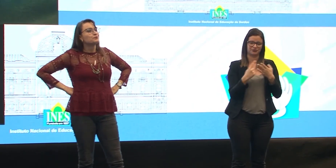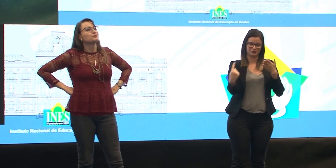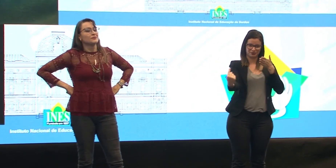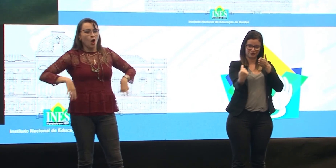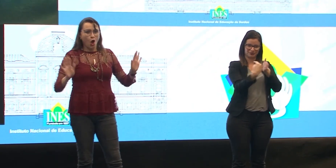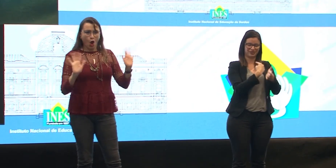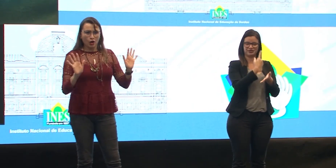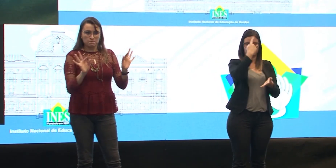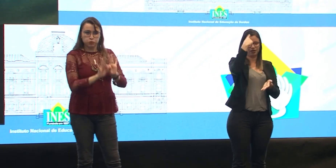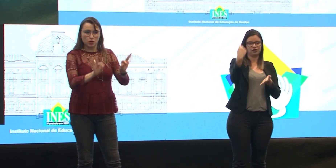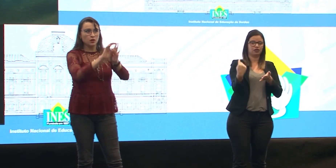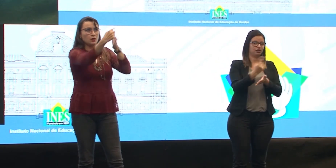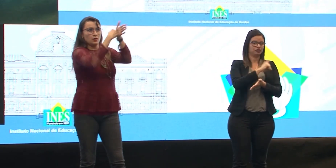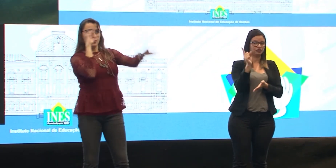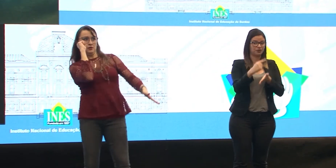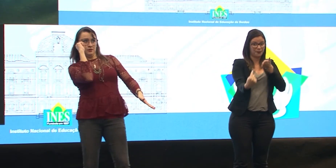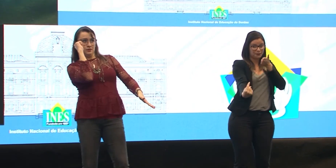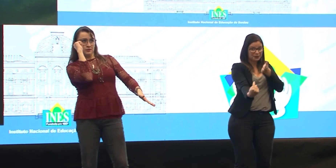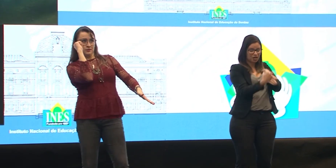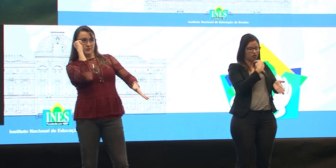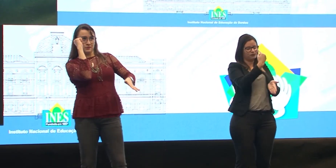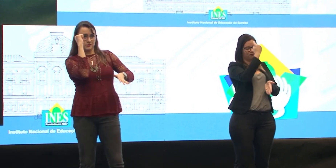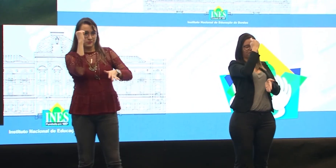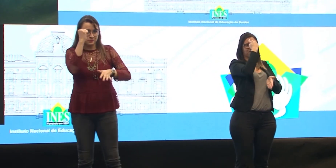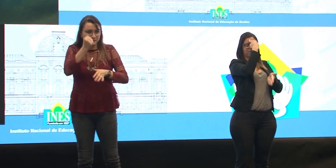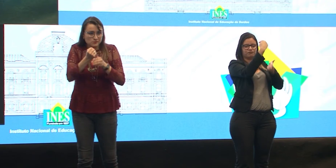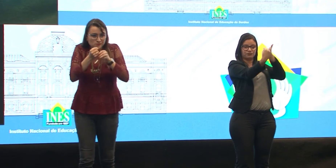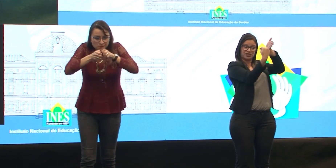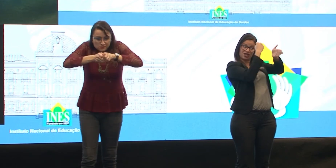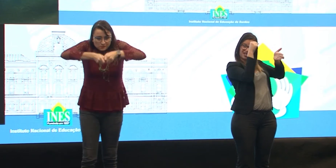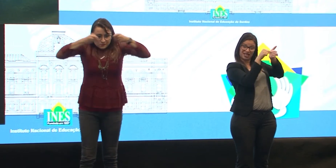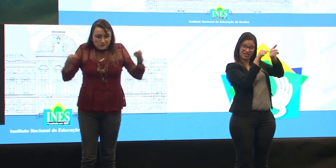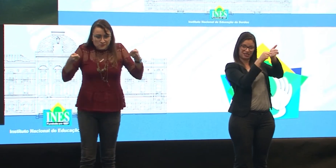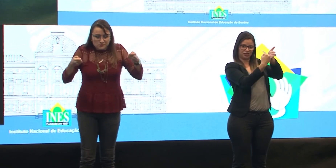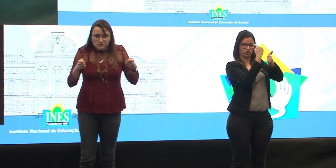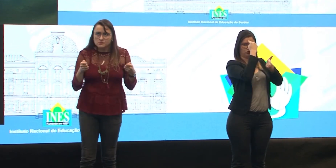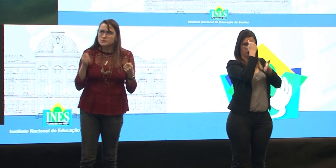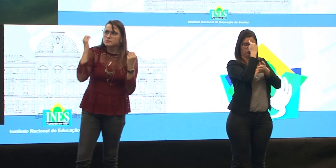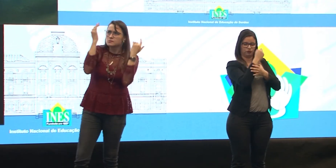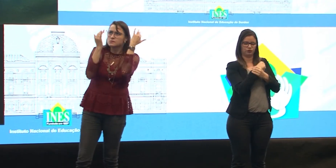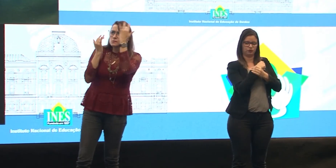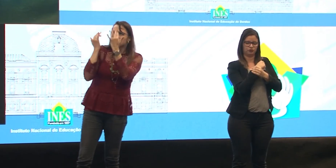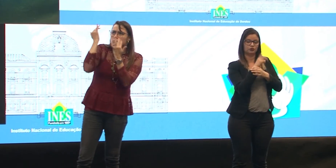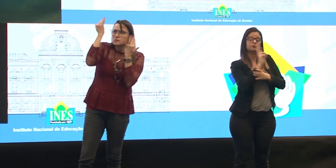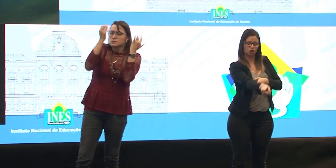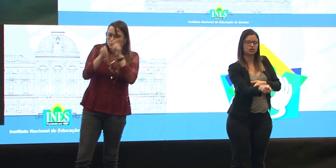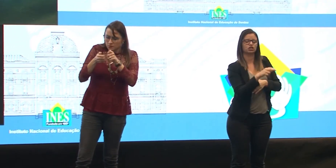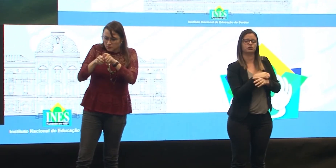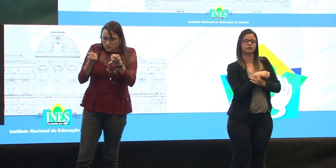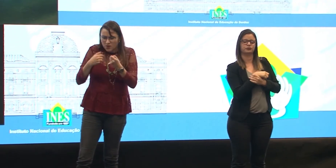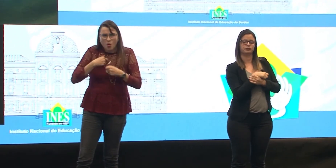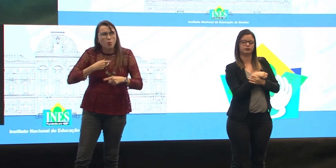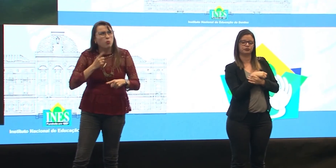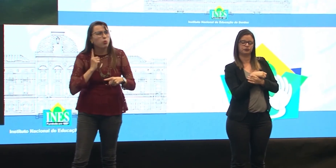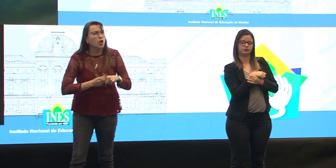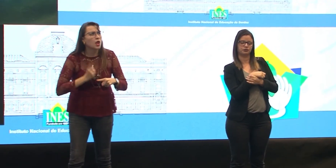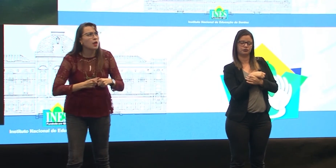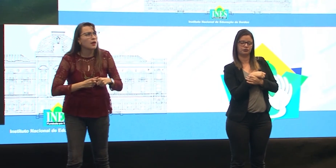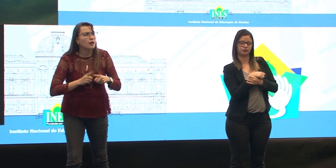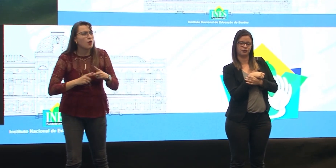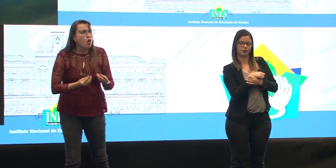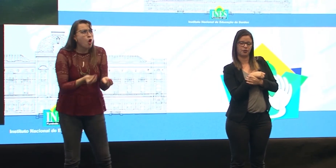E que eu tinha feito perguntas, mas vocês nem ligaram para as perguntas que eu tinha feito. As perguntas que eu fiz, eu espero que vocês